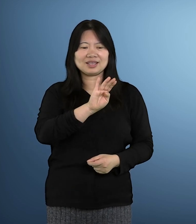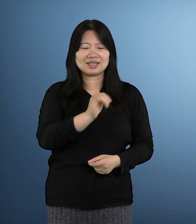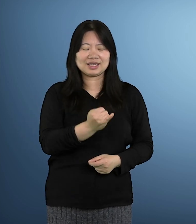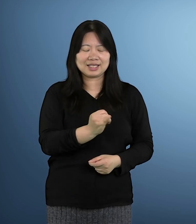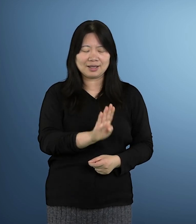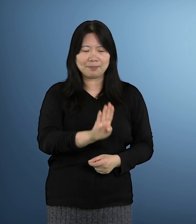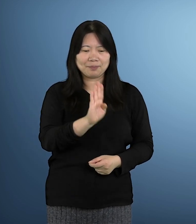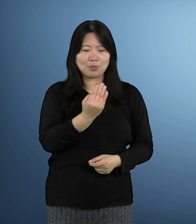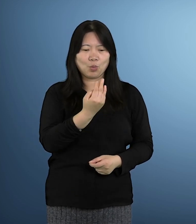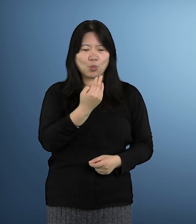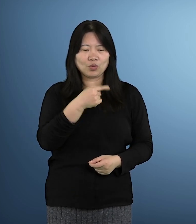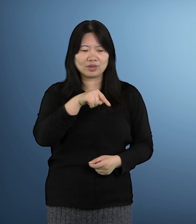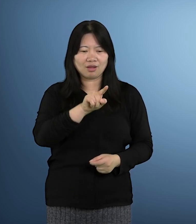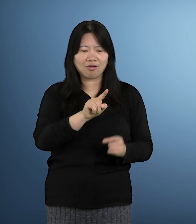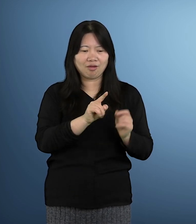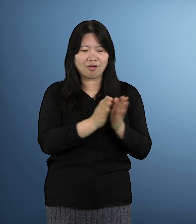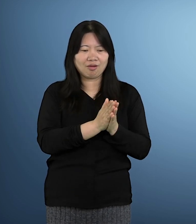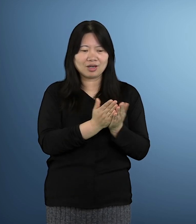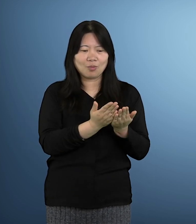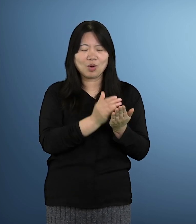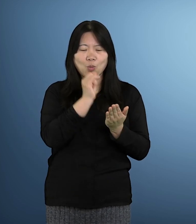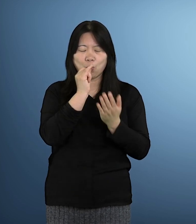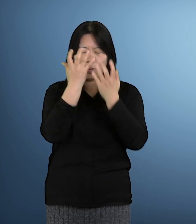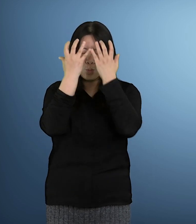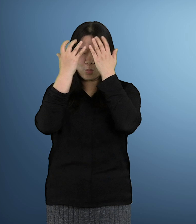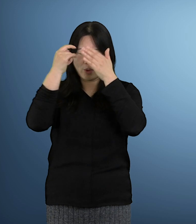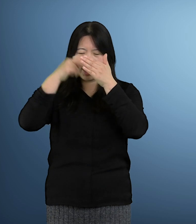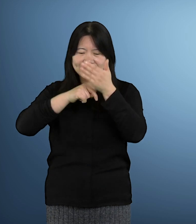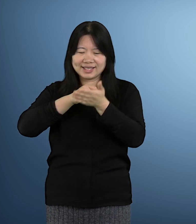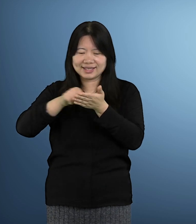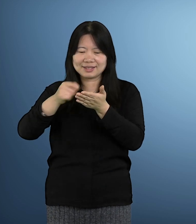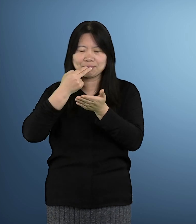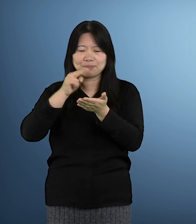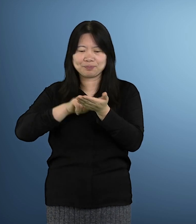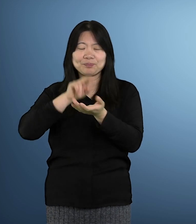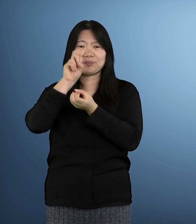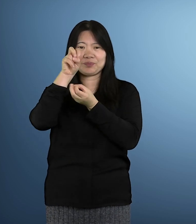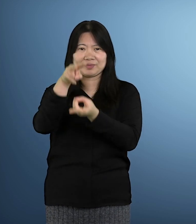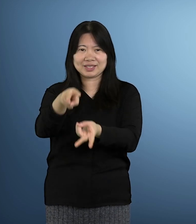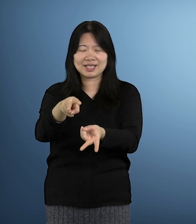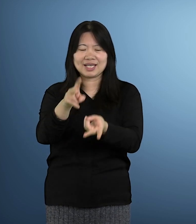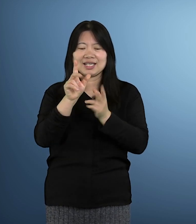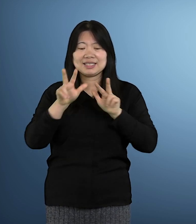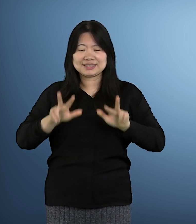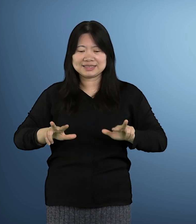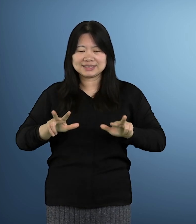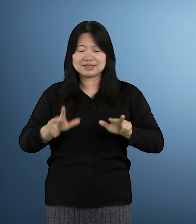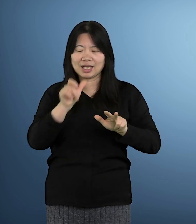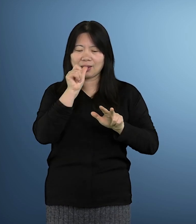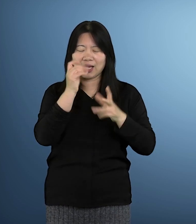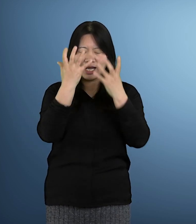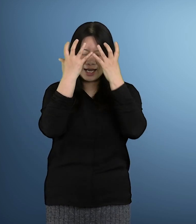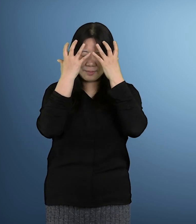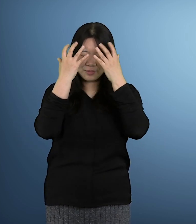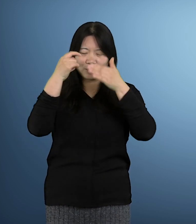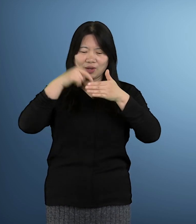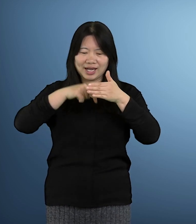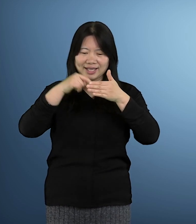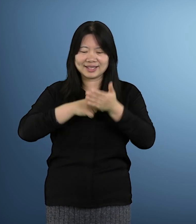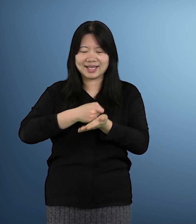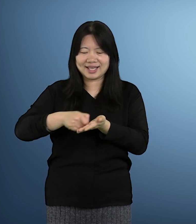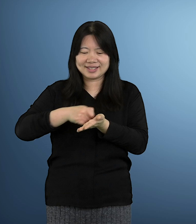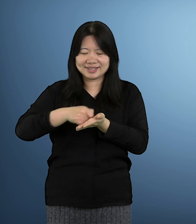그래서 무슨 서신이라고 하죠? 옥중 서신이라고 해요. 감옥 안에서 쓴